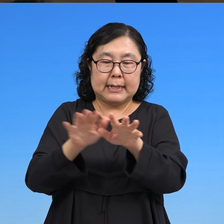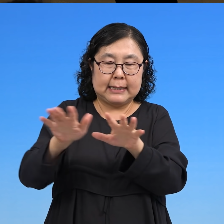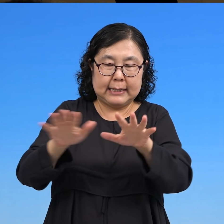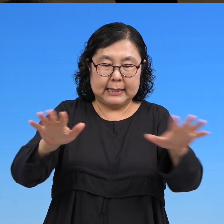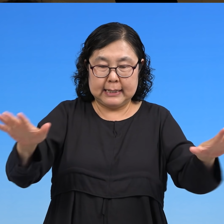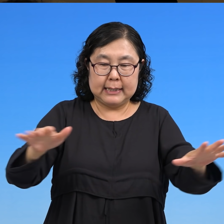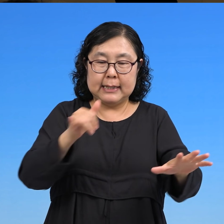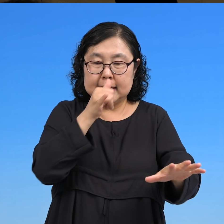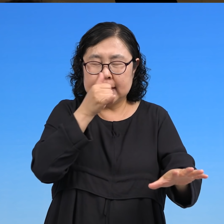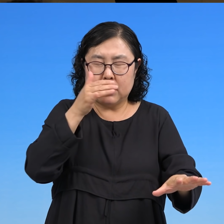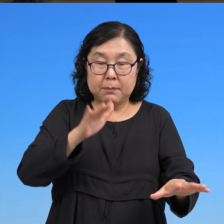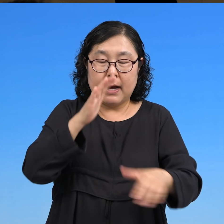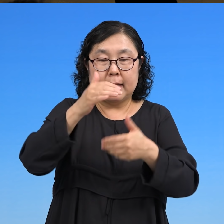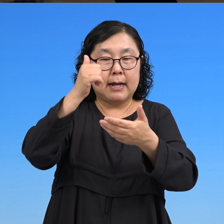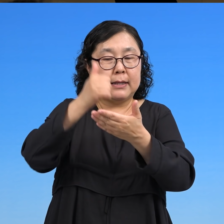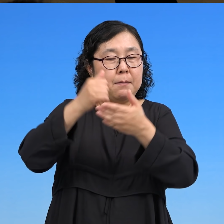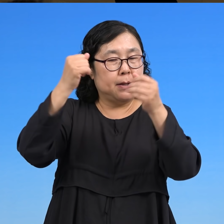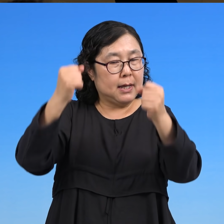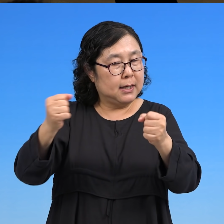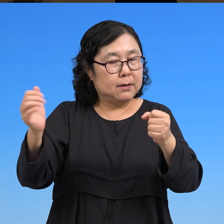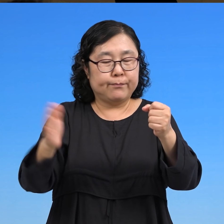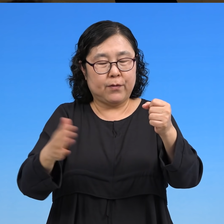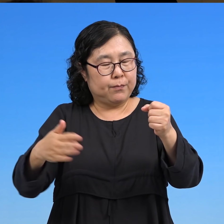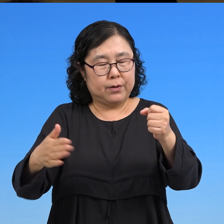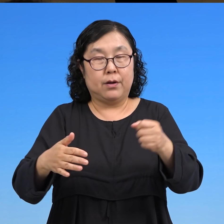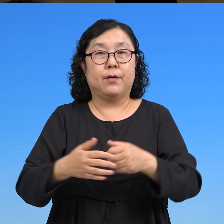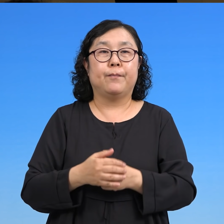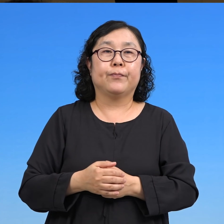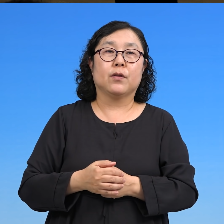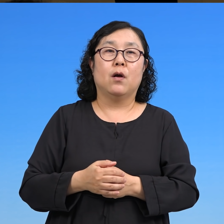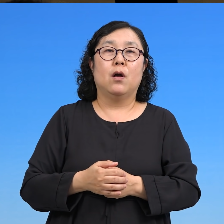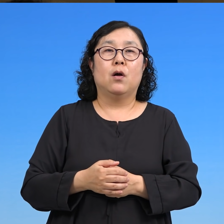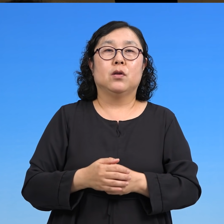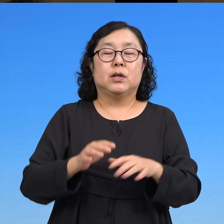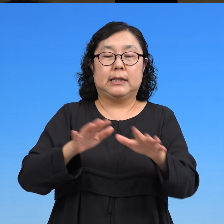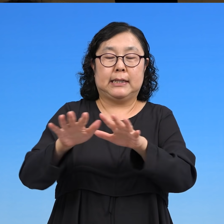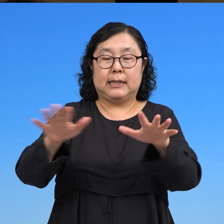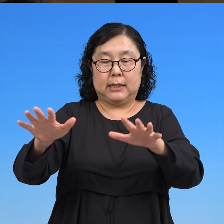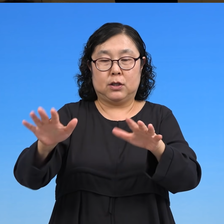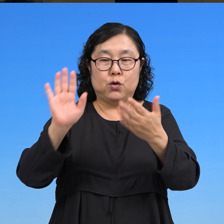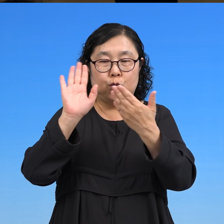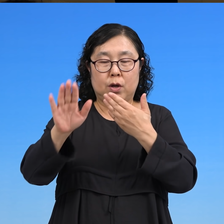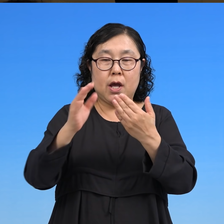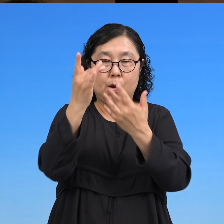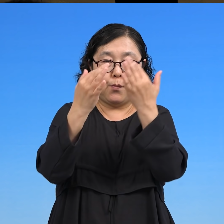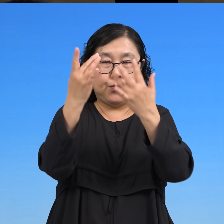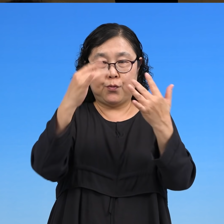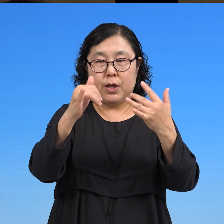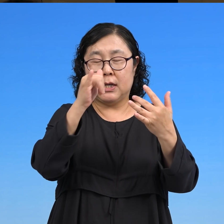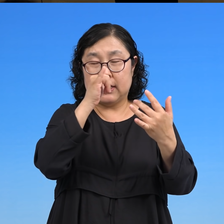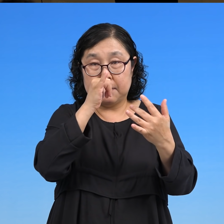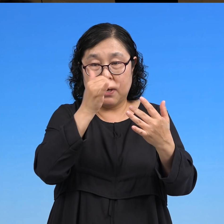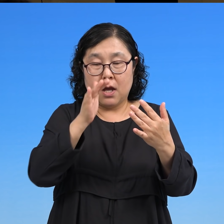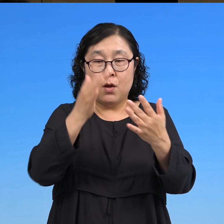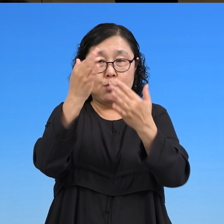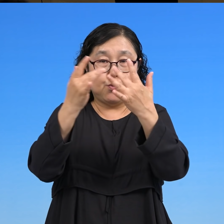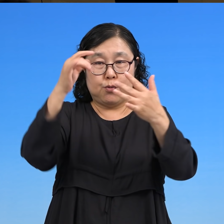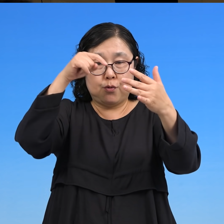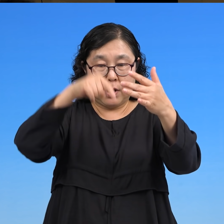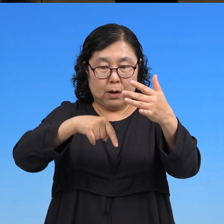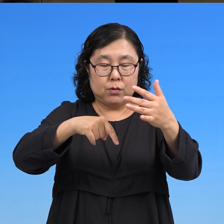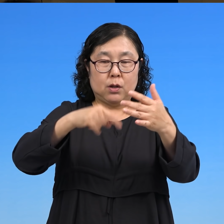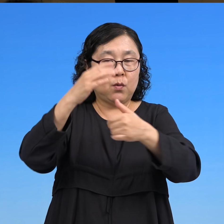있으나 지진 가운데에도 여호와께서 계시지 아니하며, 또 지진 후에 불이 있으나 불